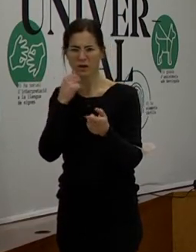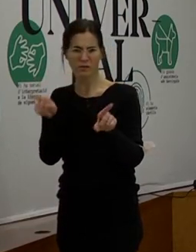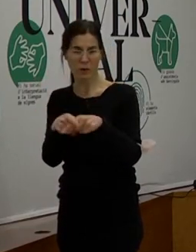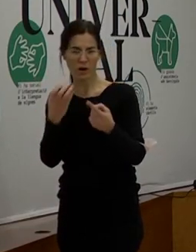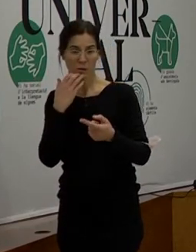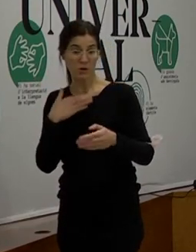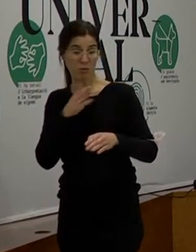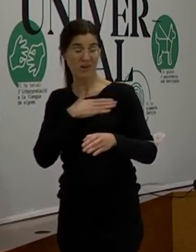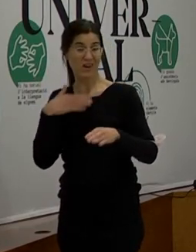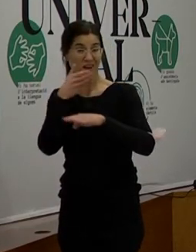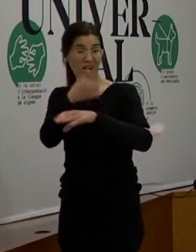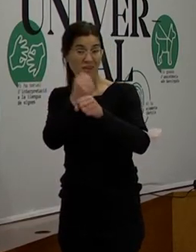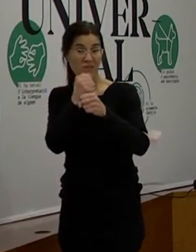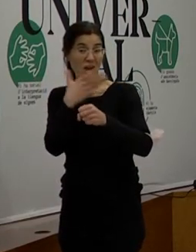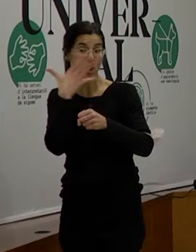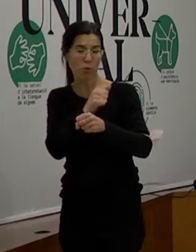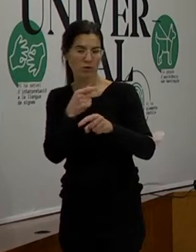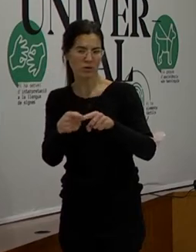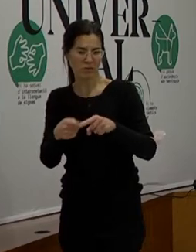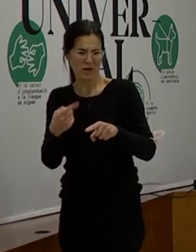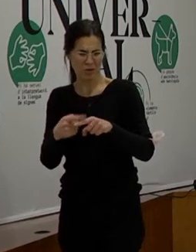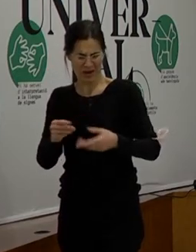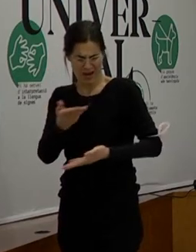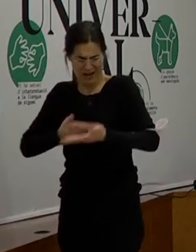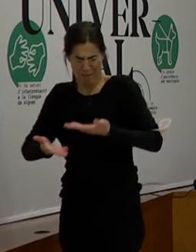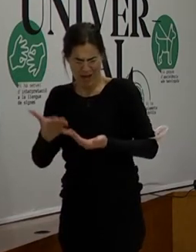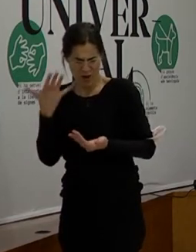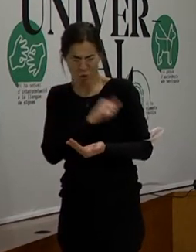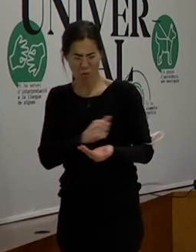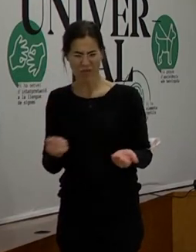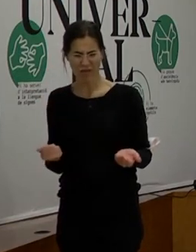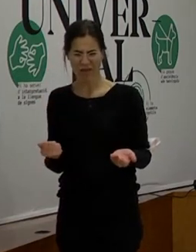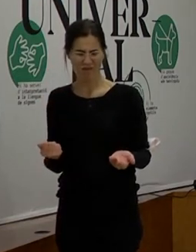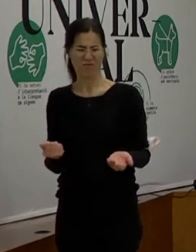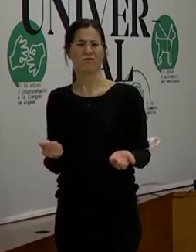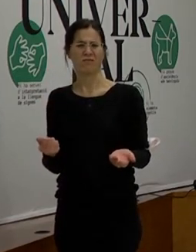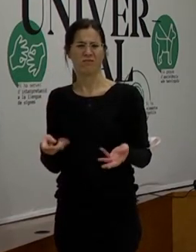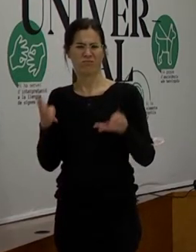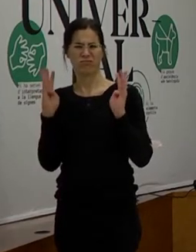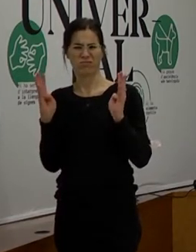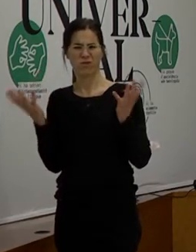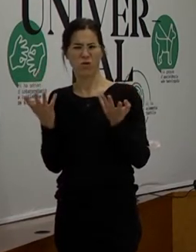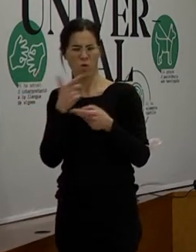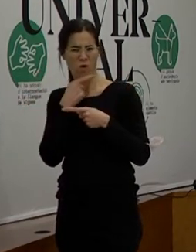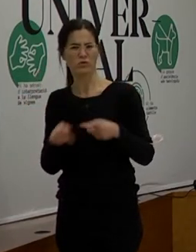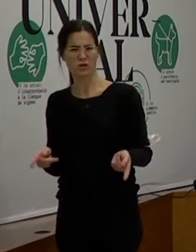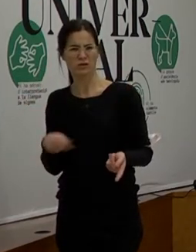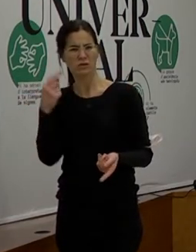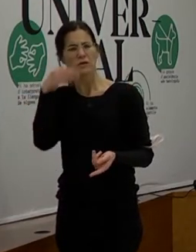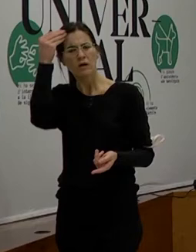vulgui anar a treballar i no pugui anar a treballar perquè no es pot canviar. És que realment